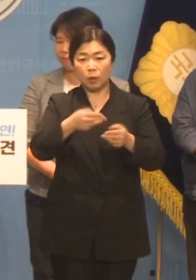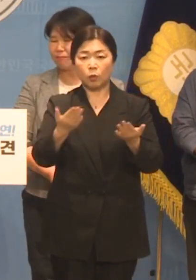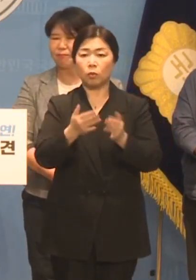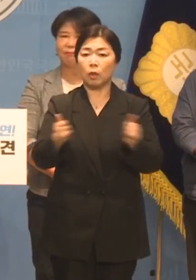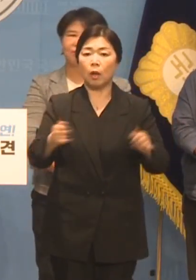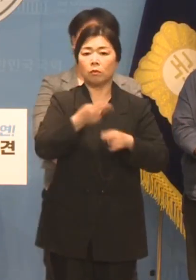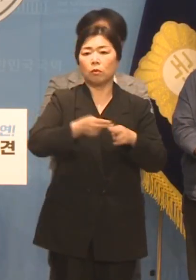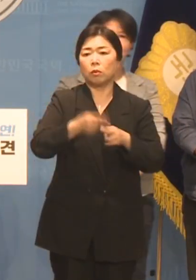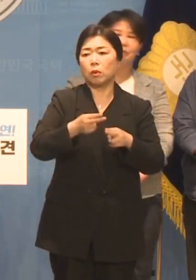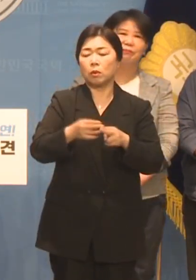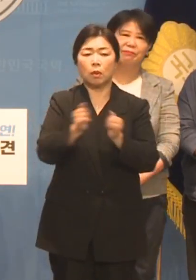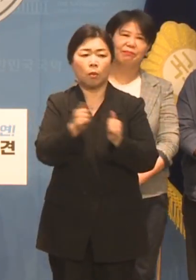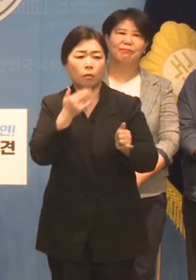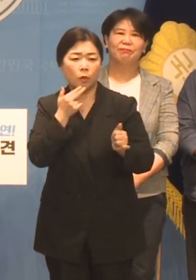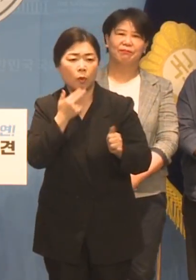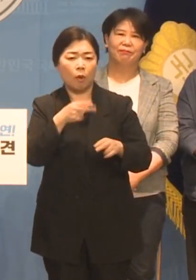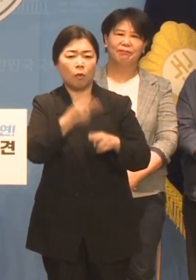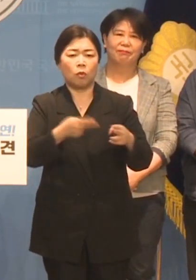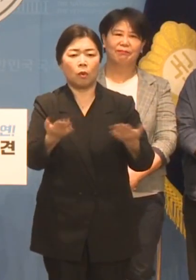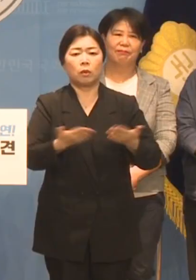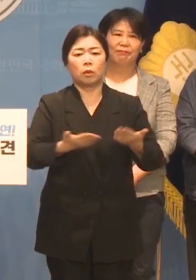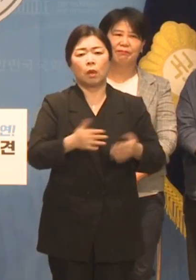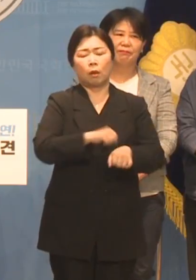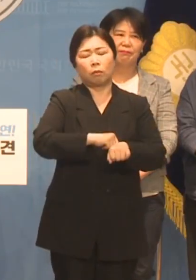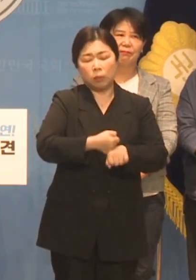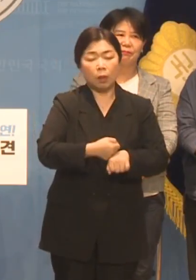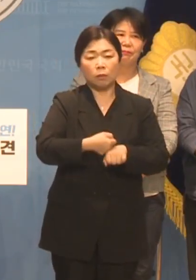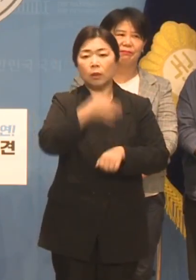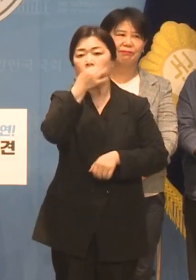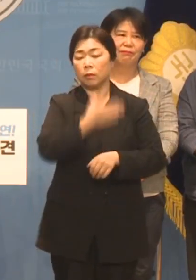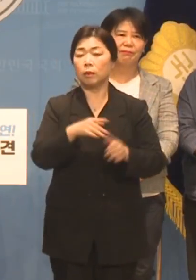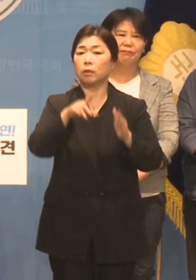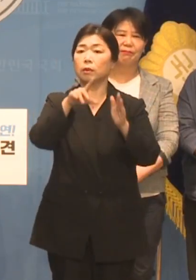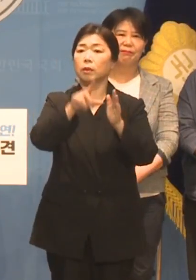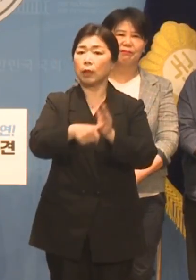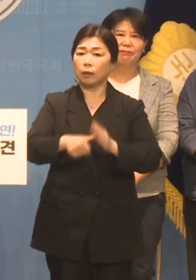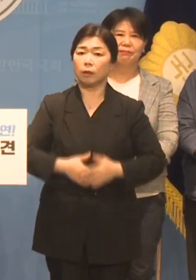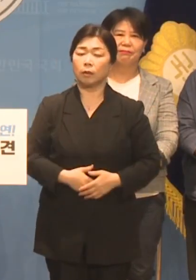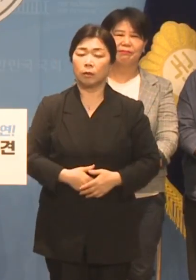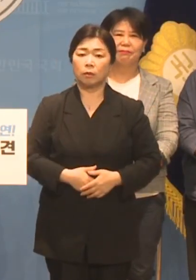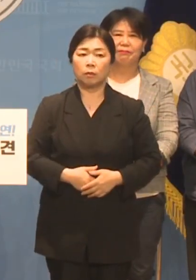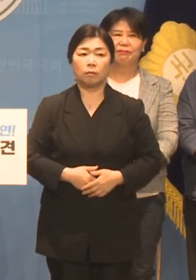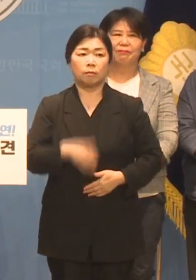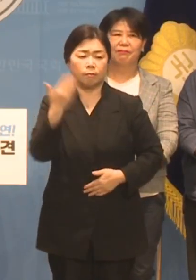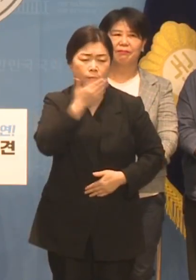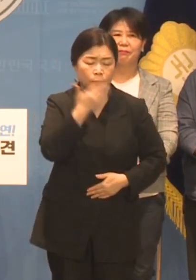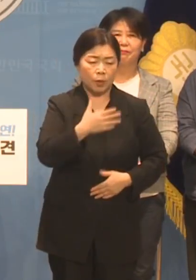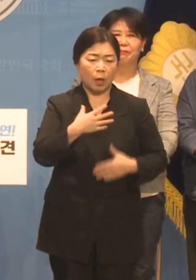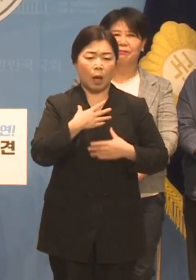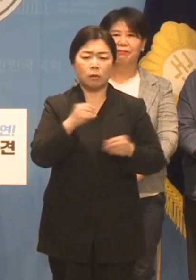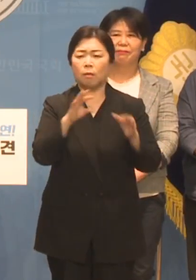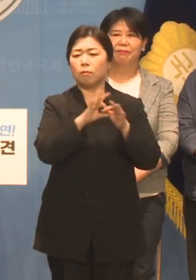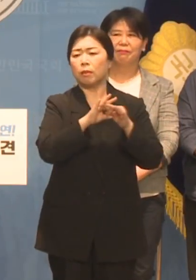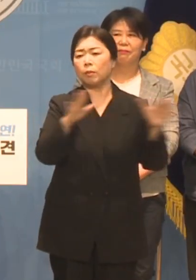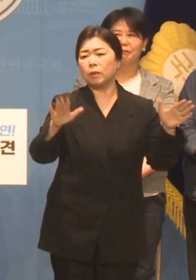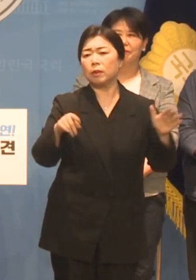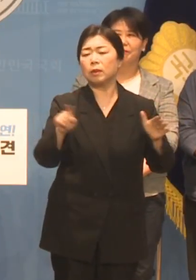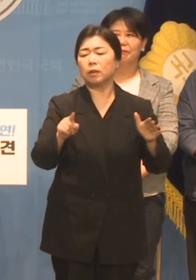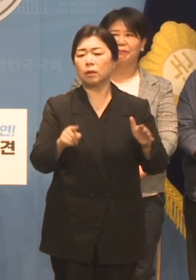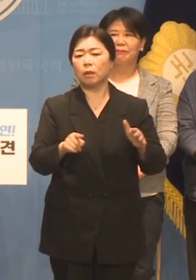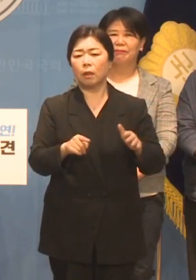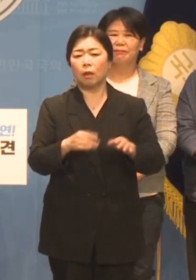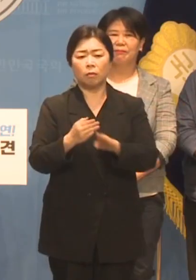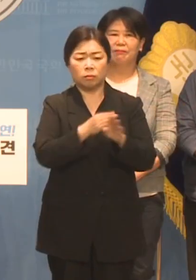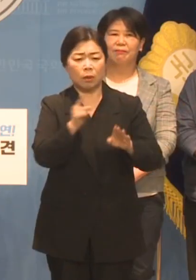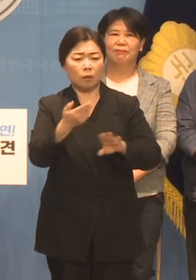조리 인력은 부족하고 노동 강도가 증가하는 상황에서 위생과 안전과는 무관하게 요구되는 불필요한